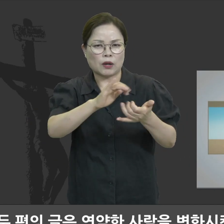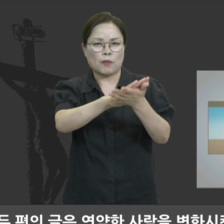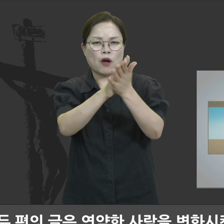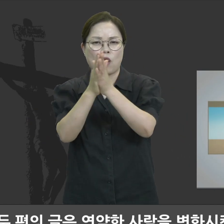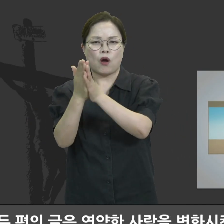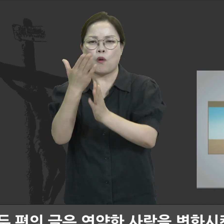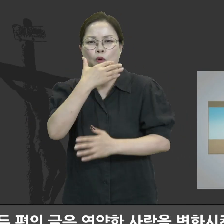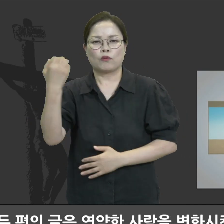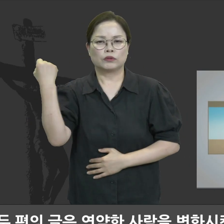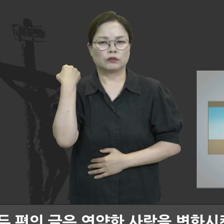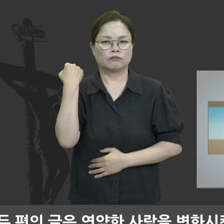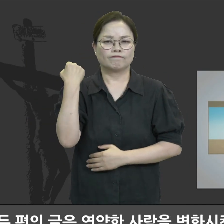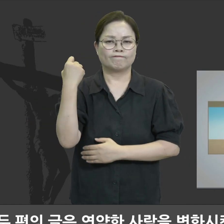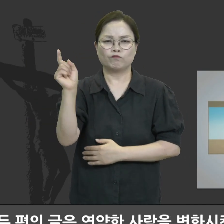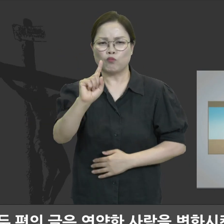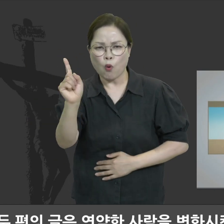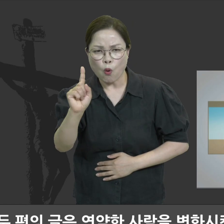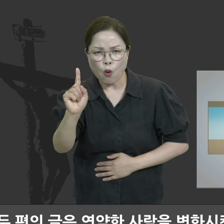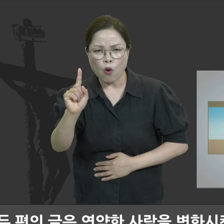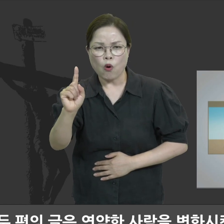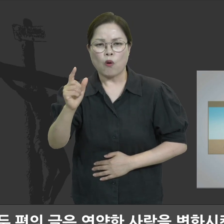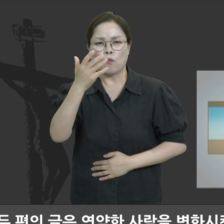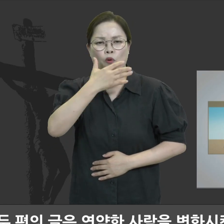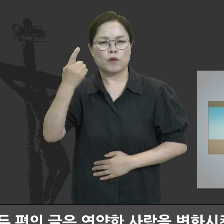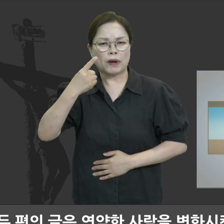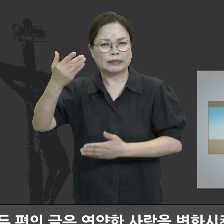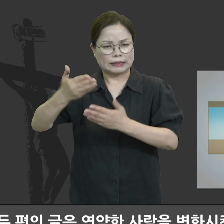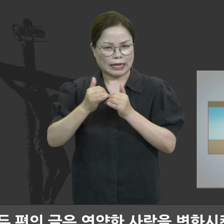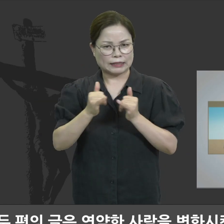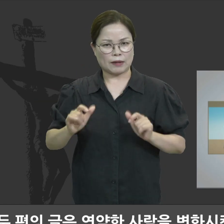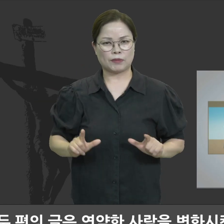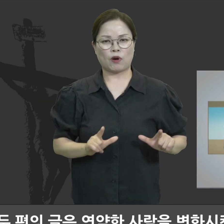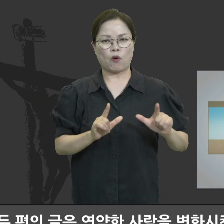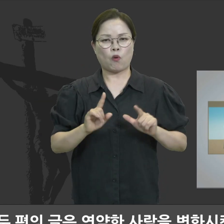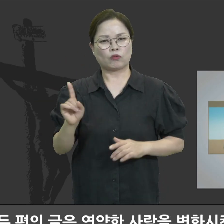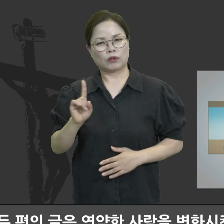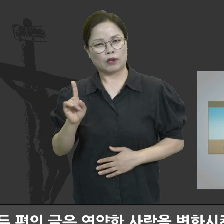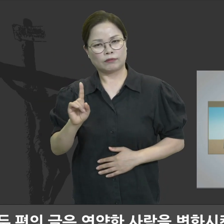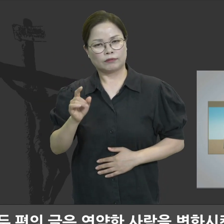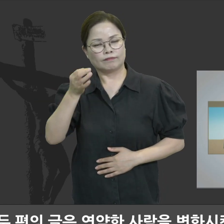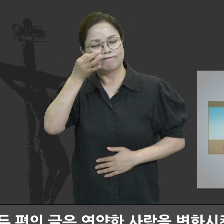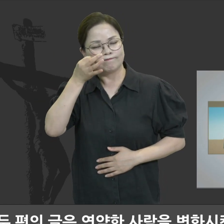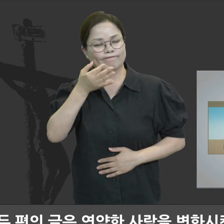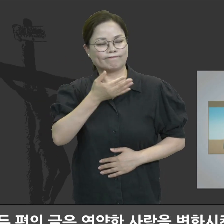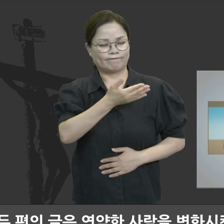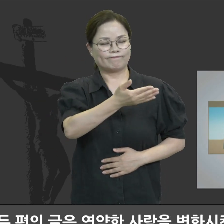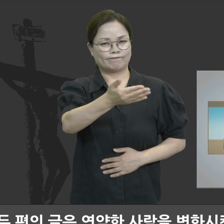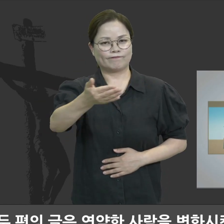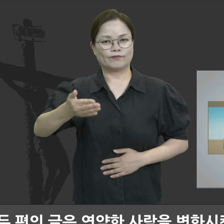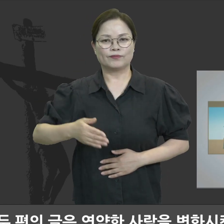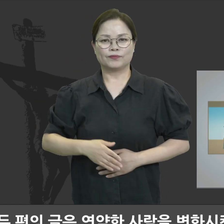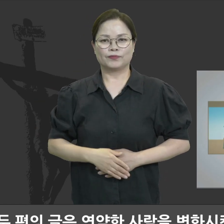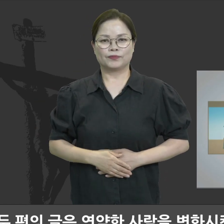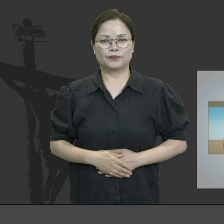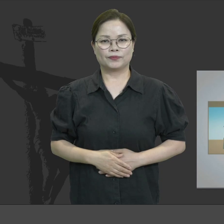복음의 능력이 무엇인지, 그리고 복음을 받은 자의 삶은 어떠해야 하는지를